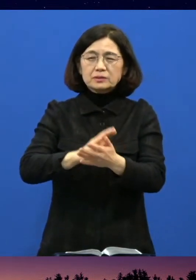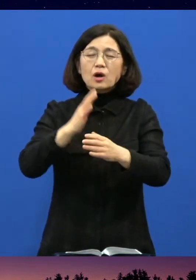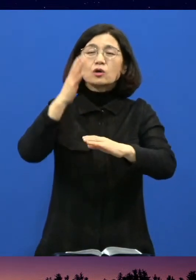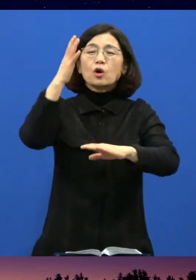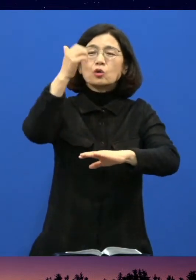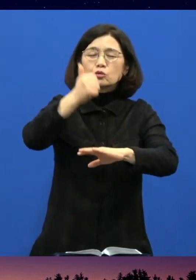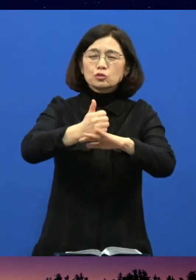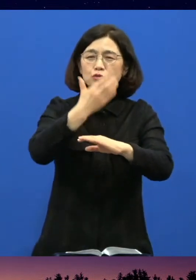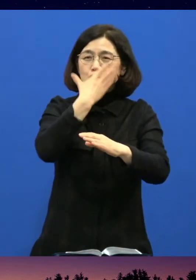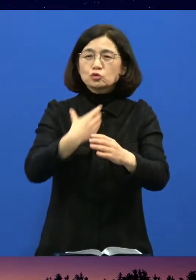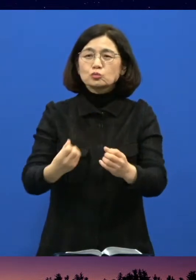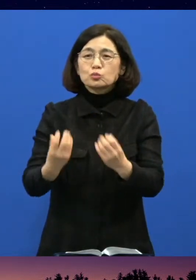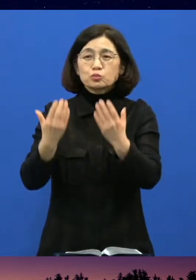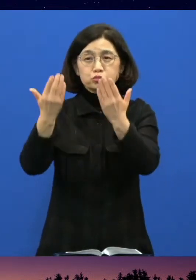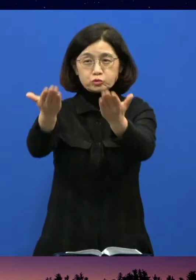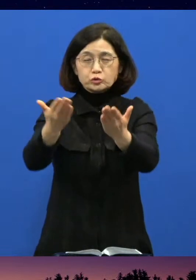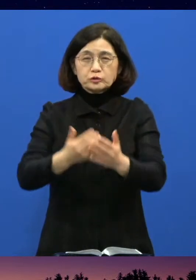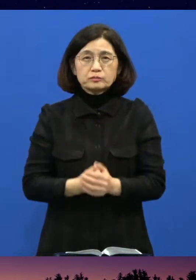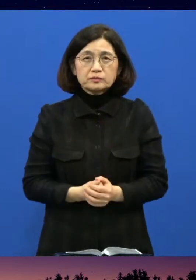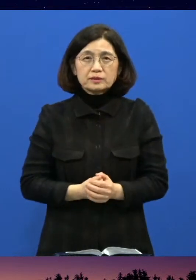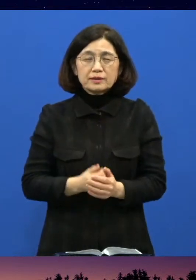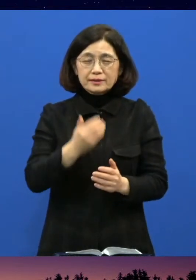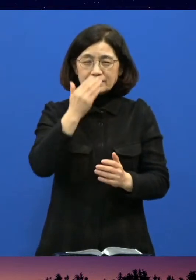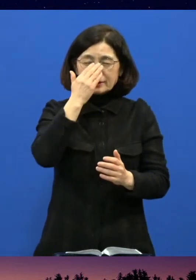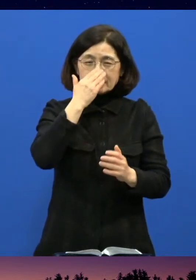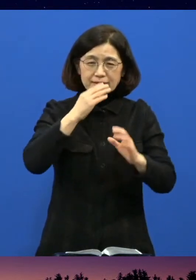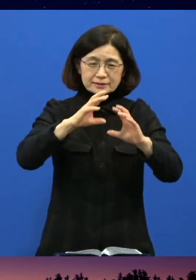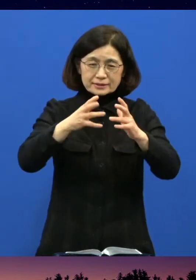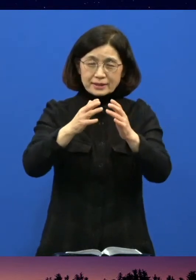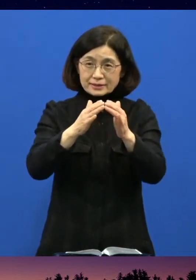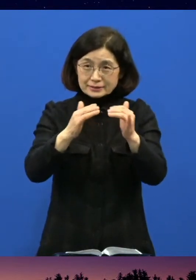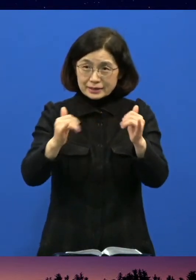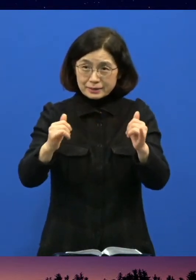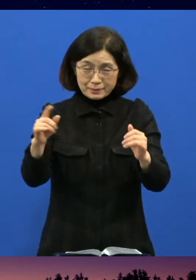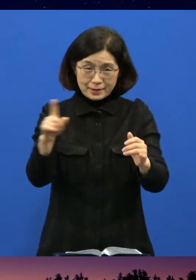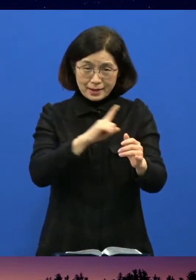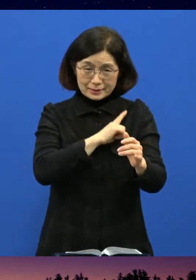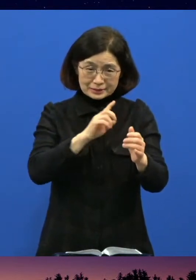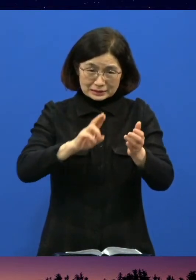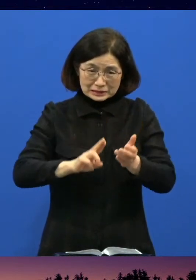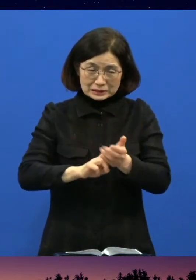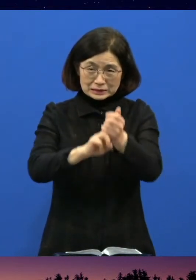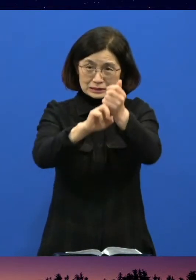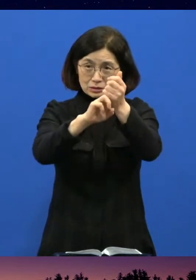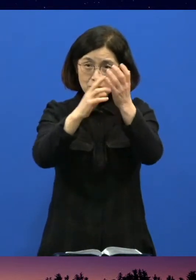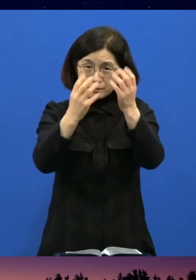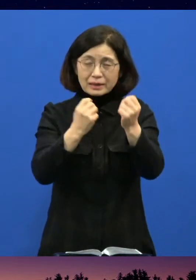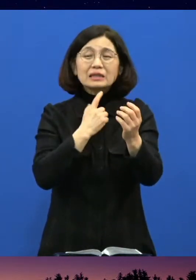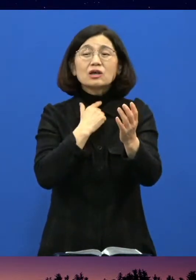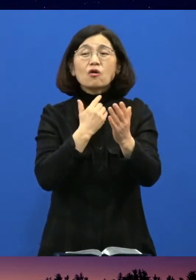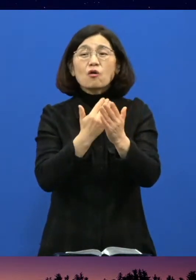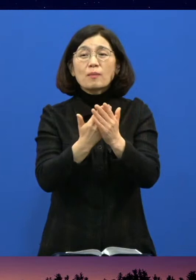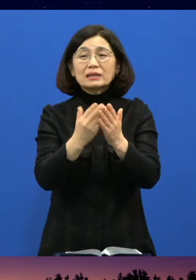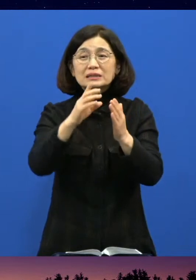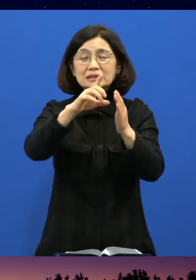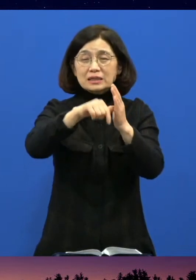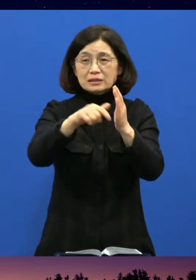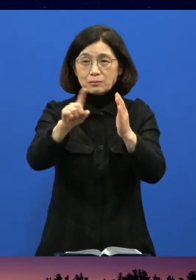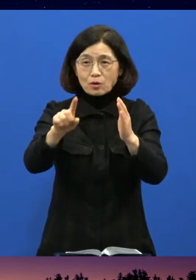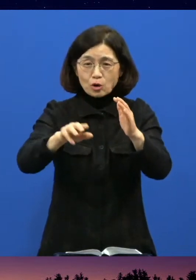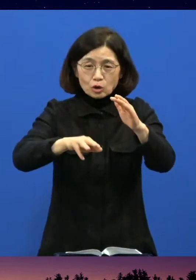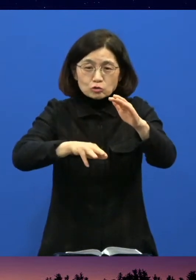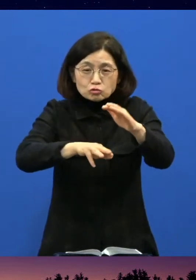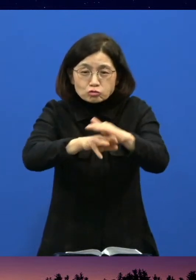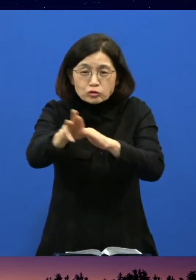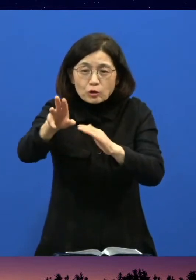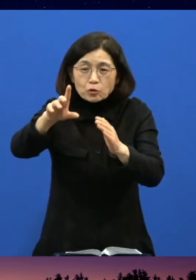여러분, 이스라엘 백성들이 가장 기적을 많이 체험한 때가 언제예요? 출애굽 사건 이후예요. 출애굽의 과정들을 보세요. 그 기적은